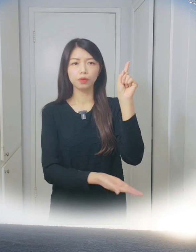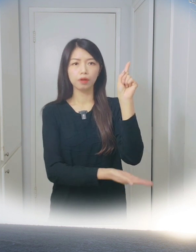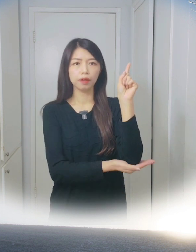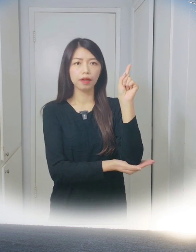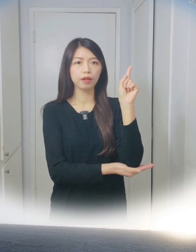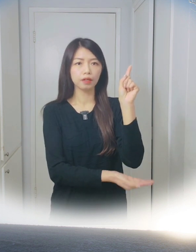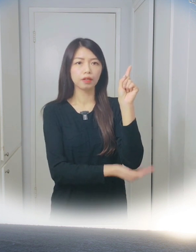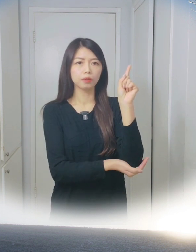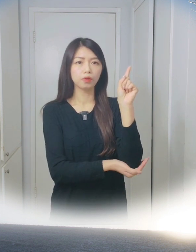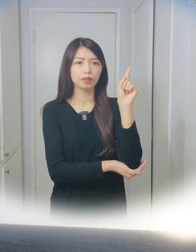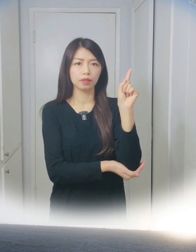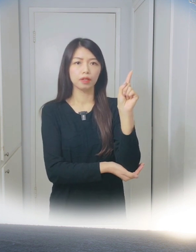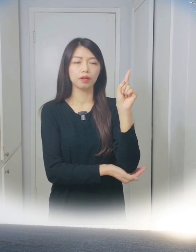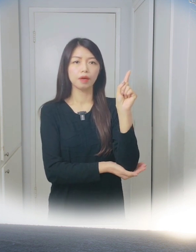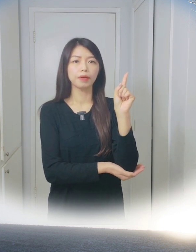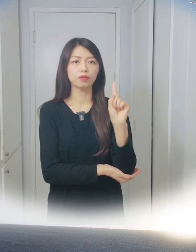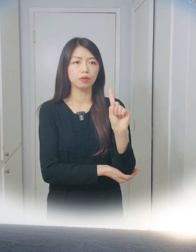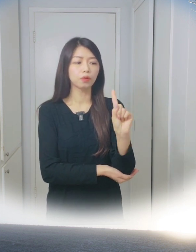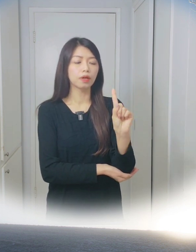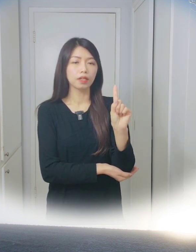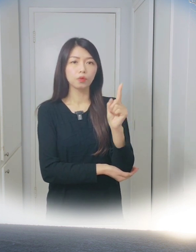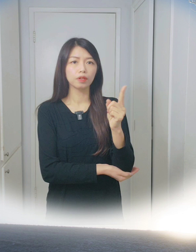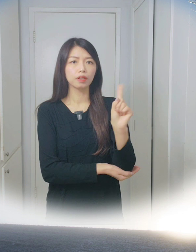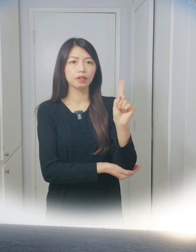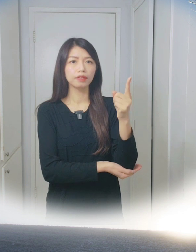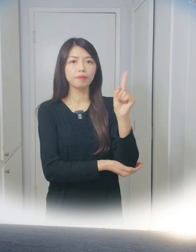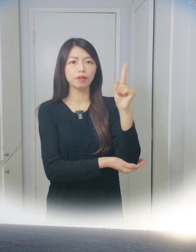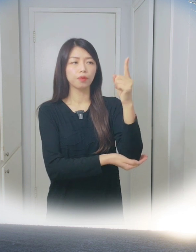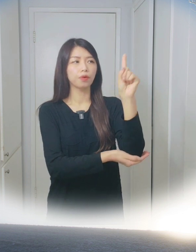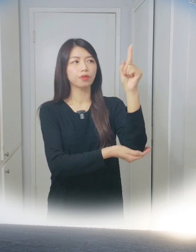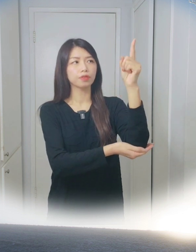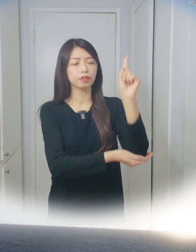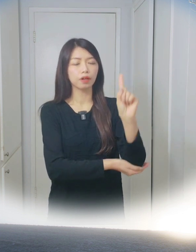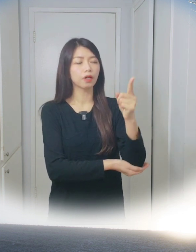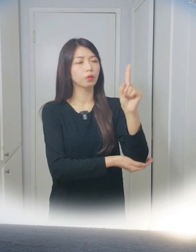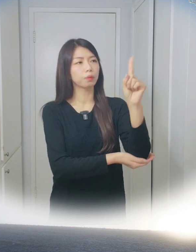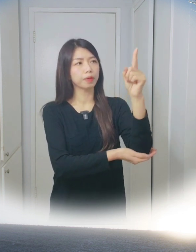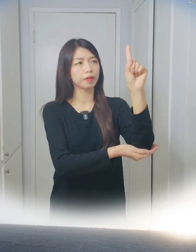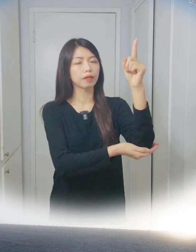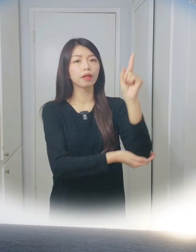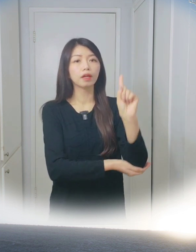다른 손을 이렇게 손끝을 이렇게 잡아주시고 이 손을 흔들면서 위로 올려주시는 거예요.